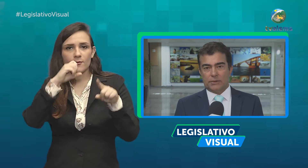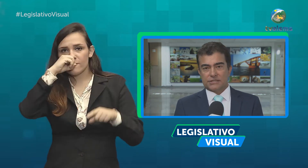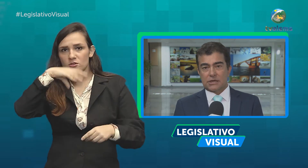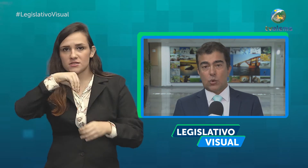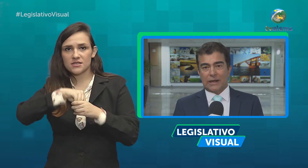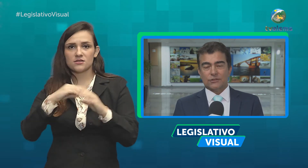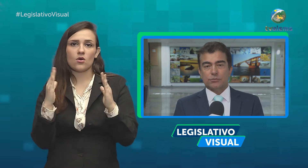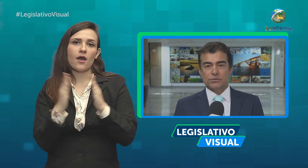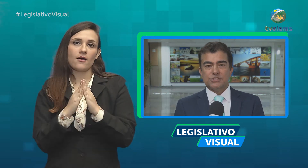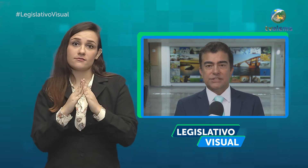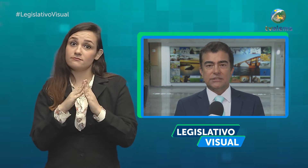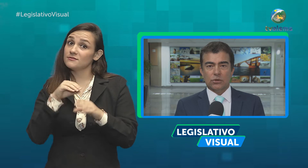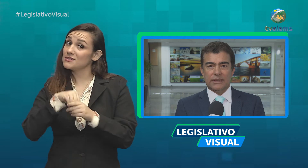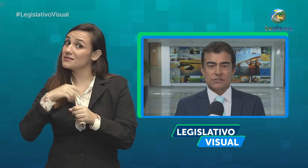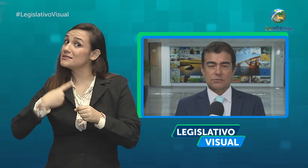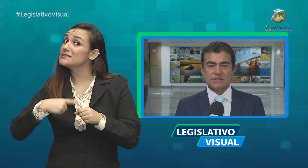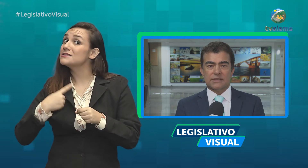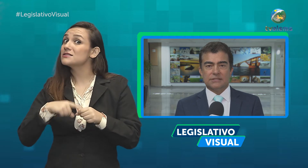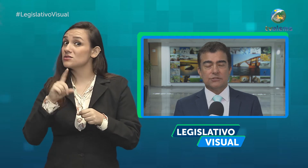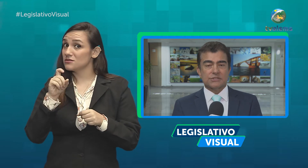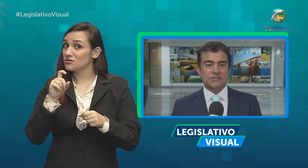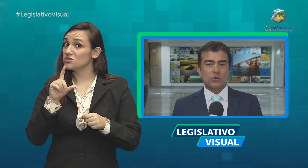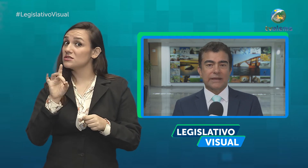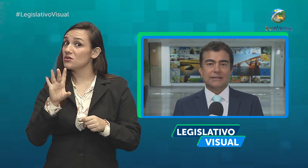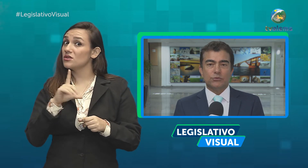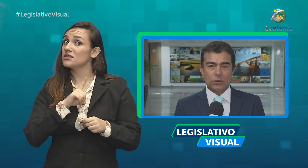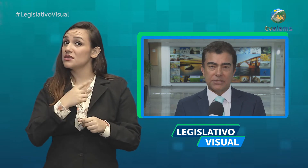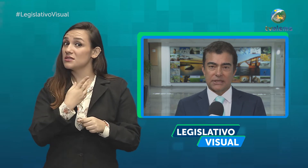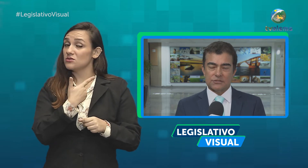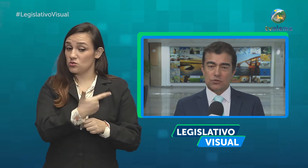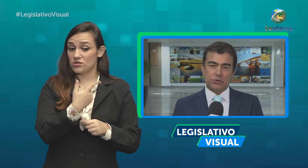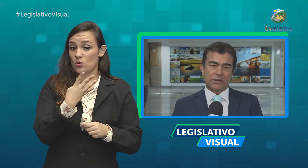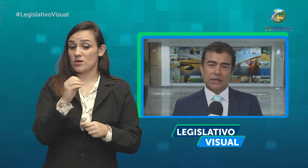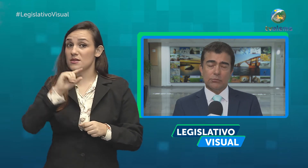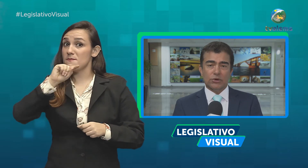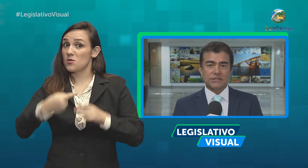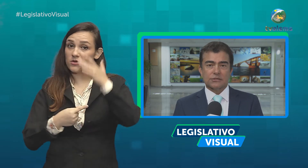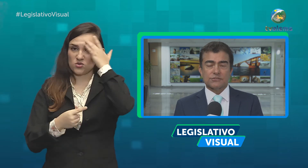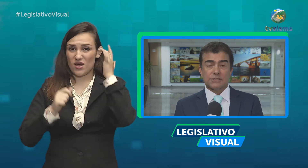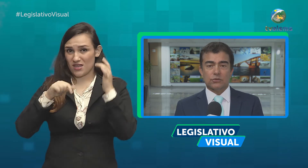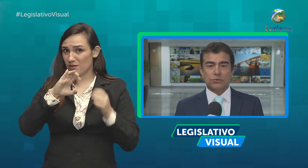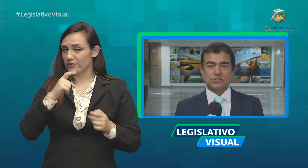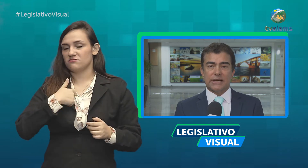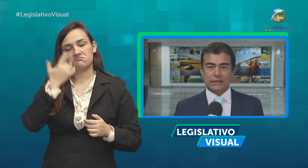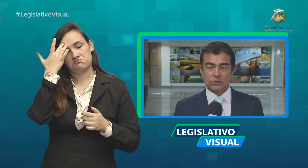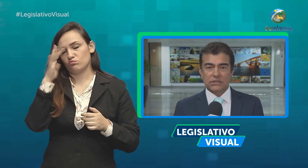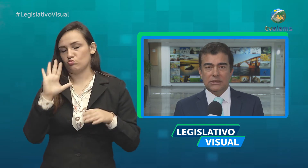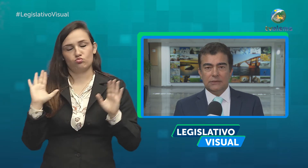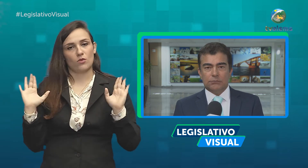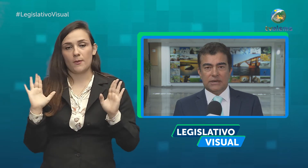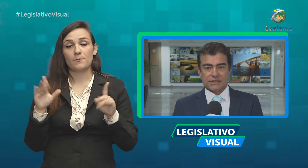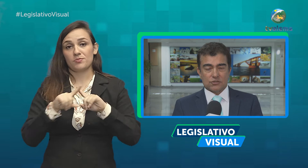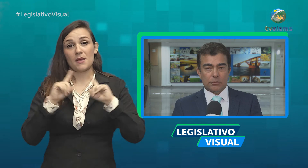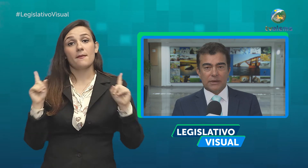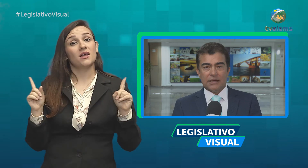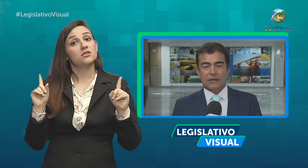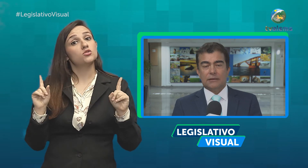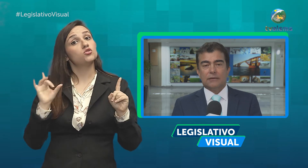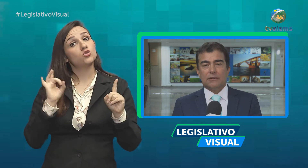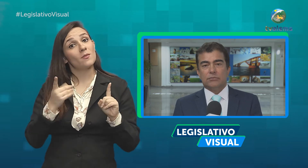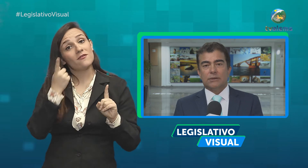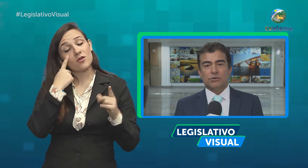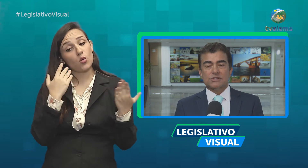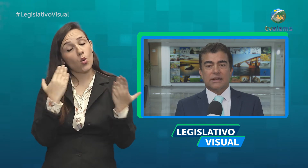violência doméstica. 4 por dia em Dourados, numa cidade de 240 mil habitantes. O número aqui em Campo Grande eu não sei o número diário, mas é só